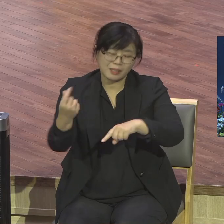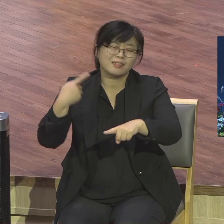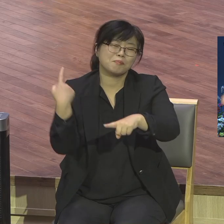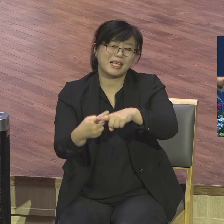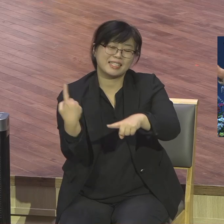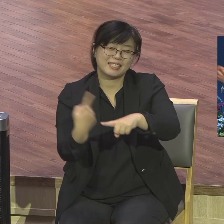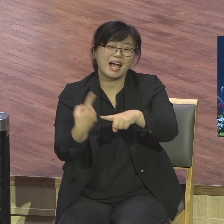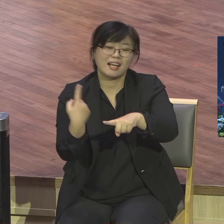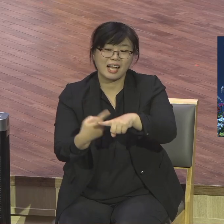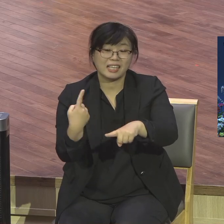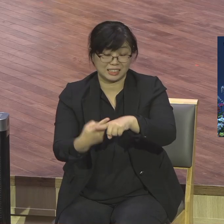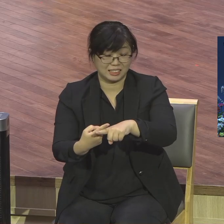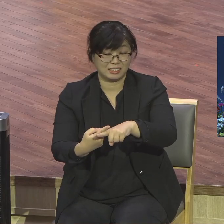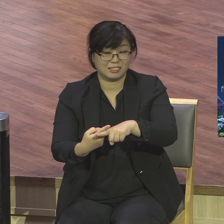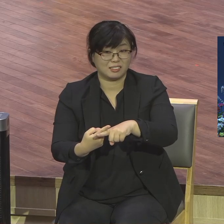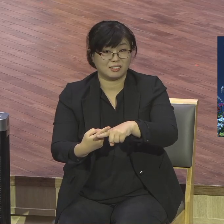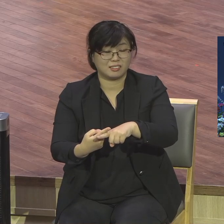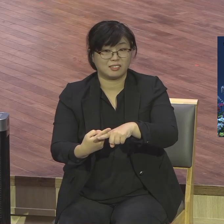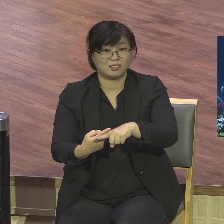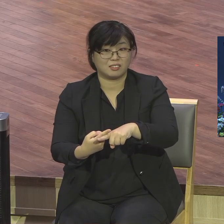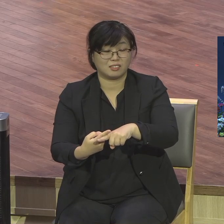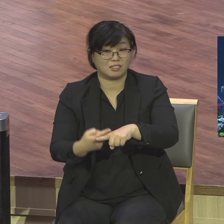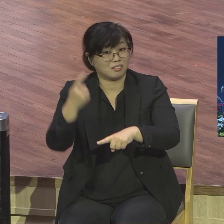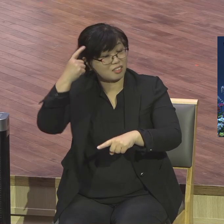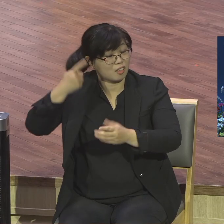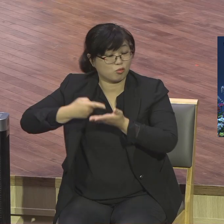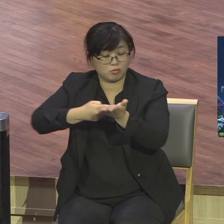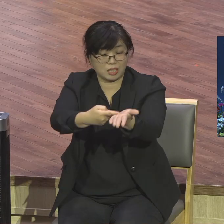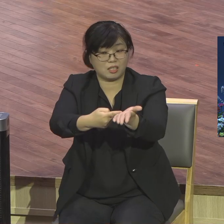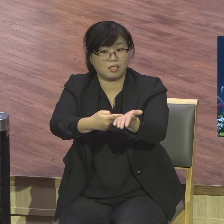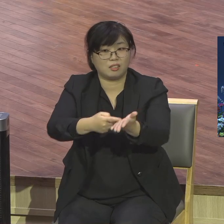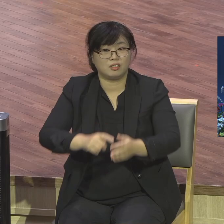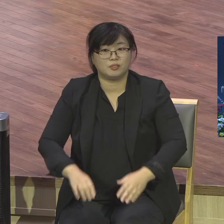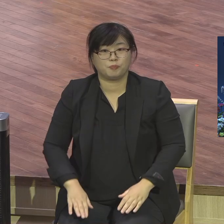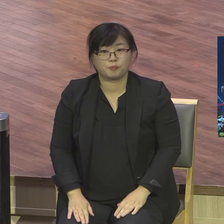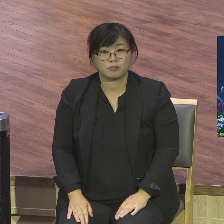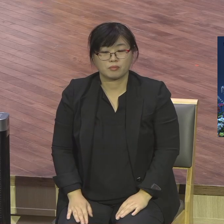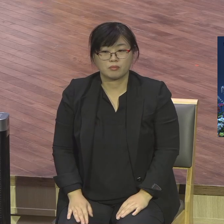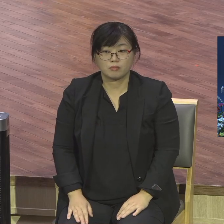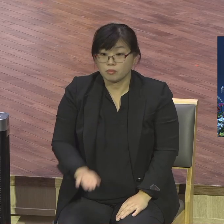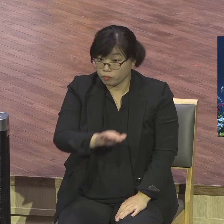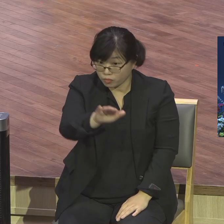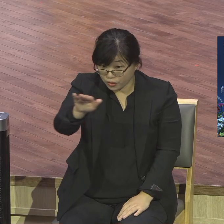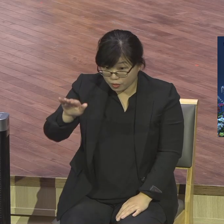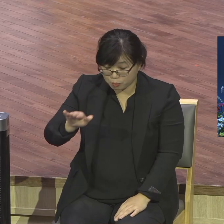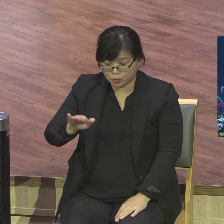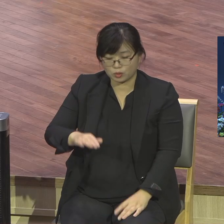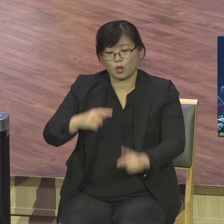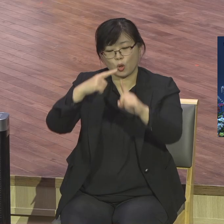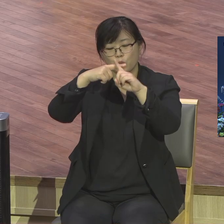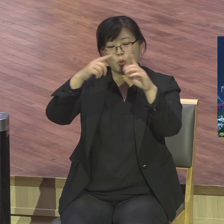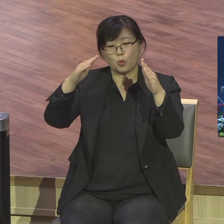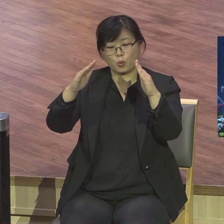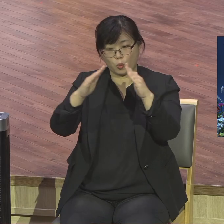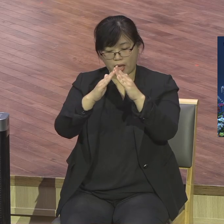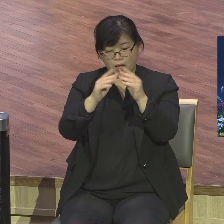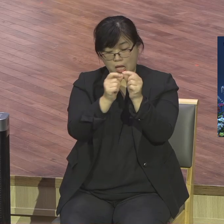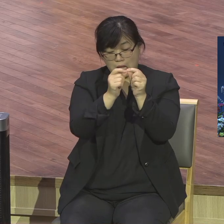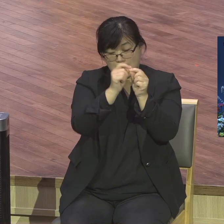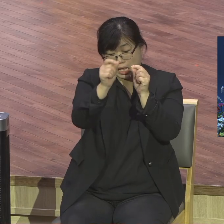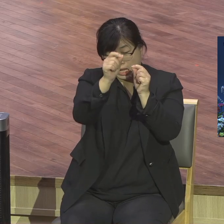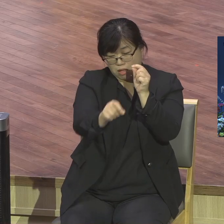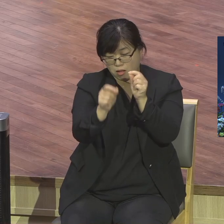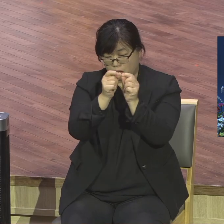쭉 서가 있잖아요. 그렇지요. 왜 교단이 이렇게 갈라진 줄 아세요? 갈라지면 욕하면 안 돼요.